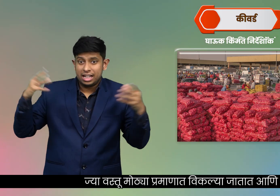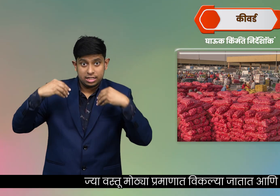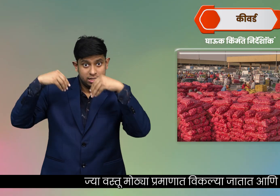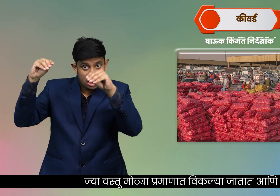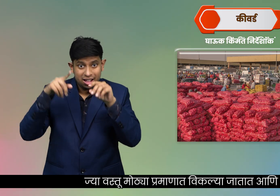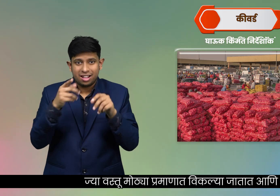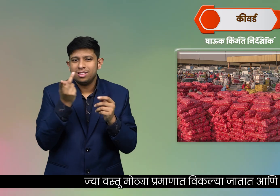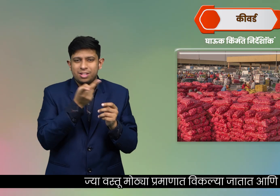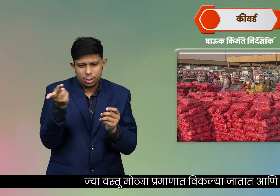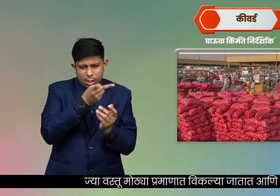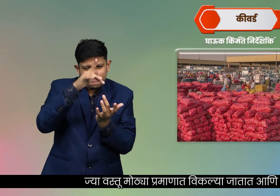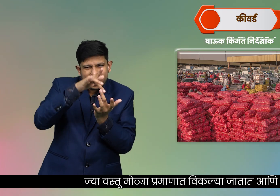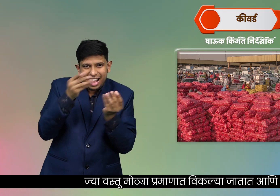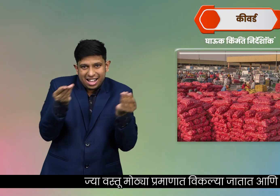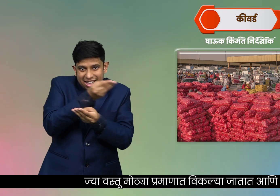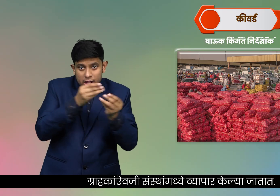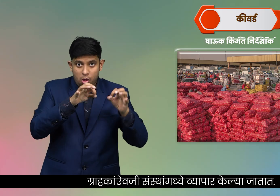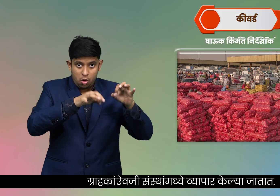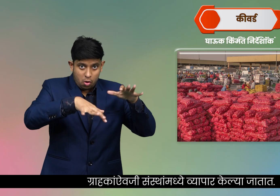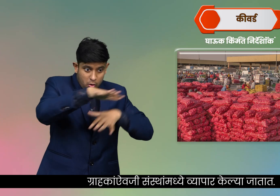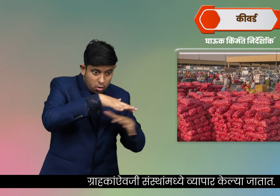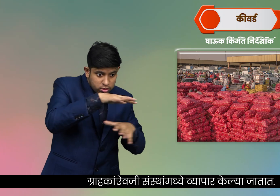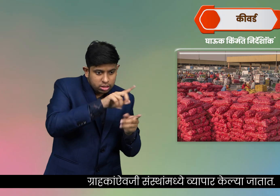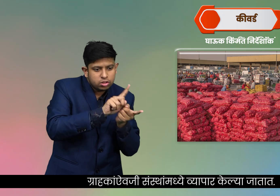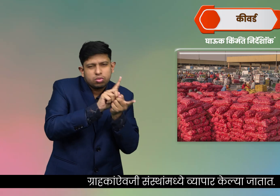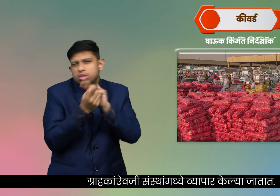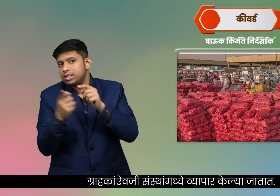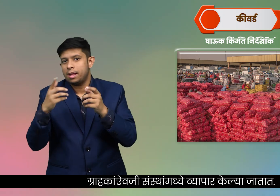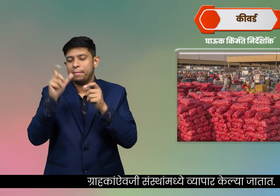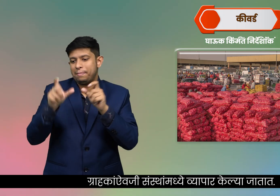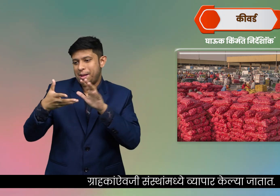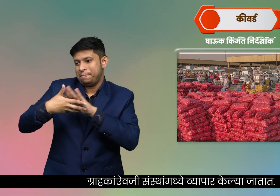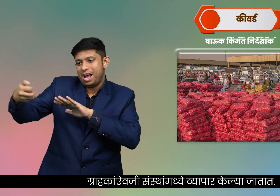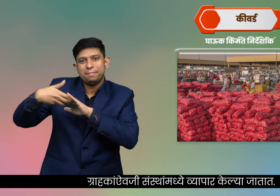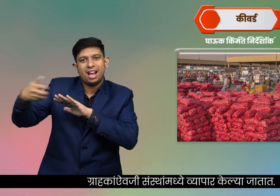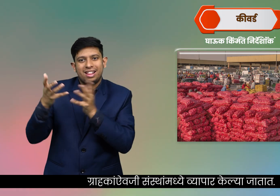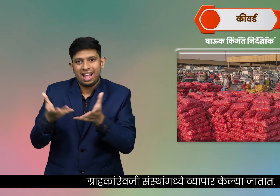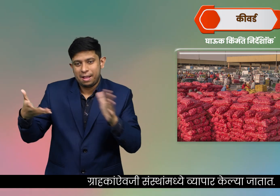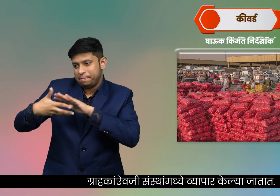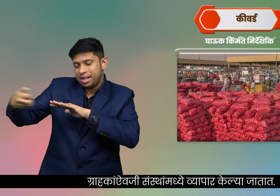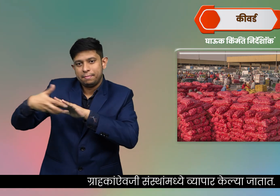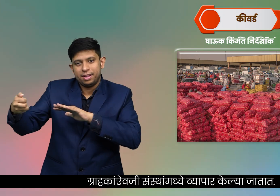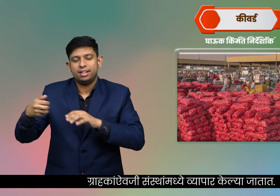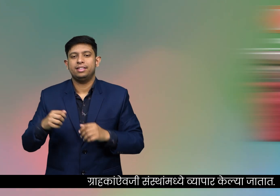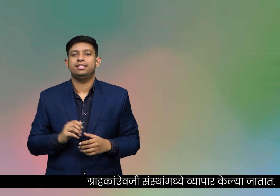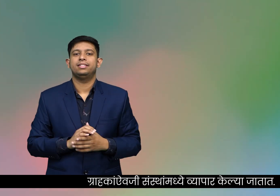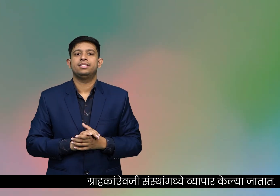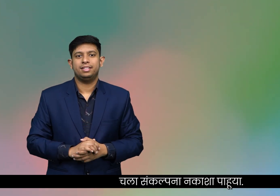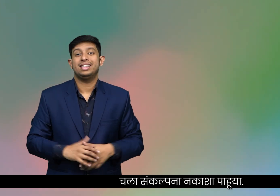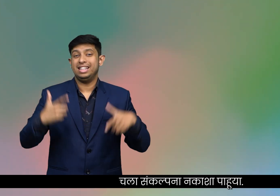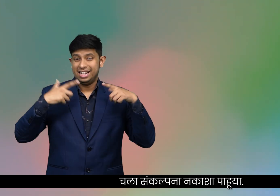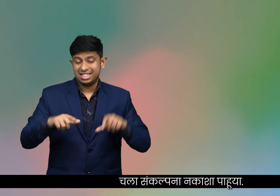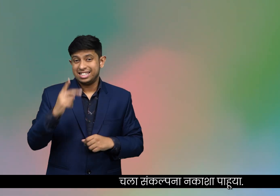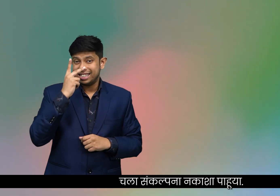ज्या वस्तू मोठ्या प्रमाणात विकल्या जातात आणि ग्राहकांऐवजी संस्थेमध्ये व्यापार केल्या जातात.